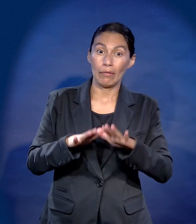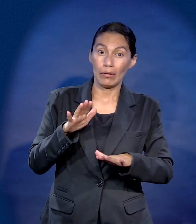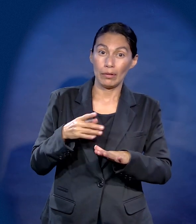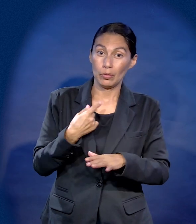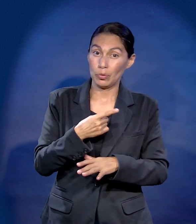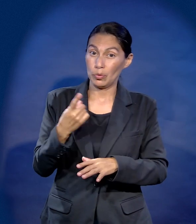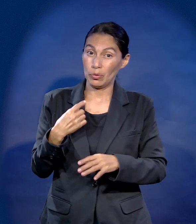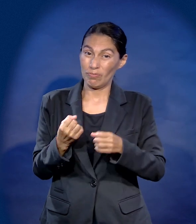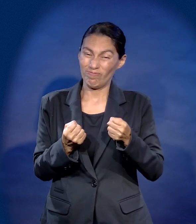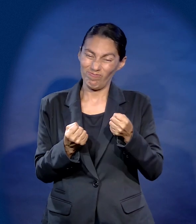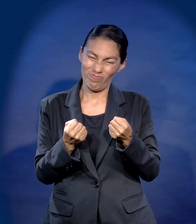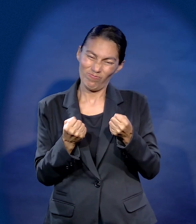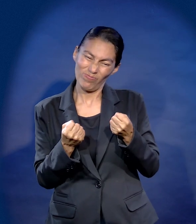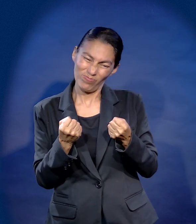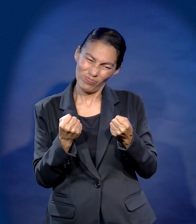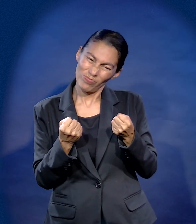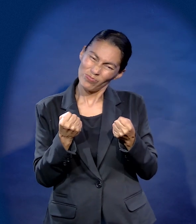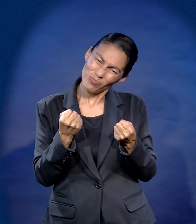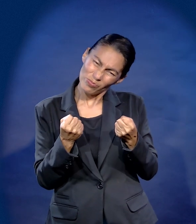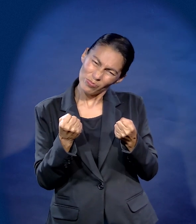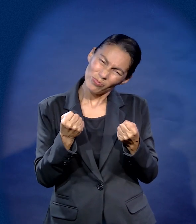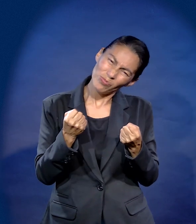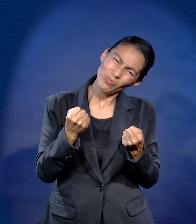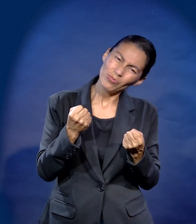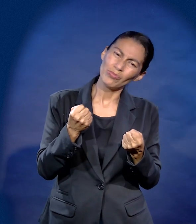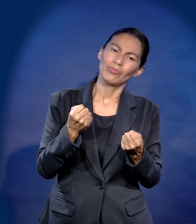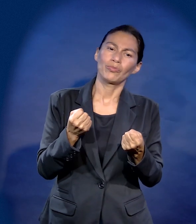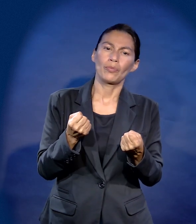a veces nosotros empezamos a forzar los mandos.